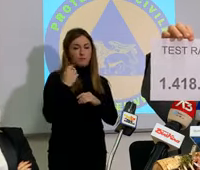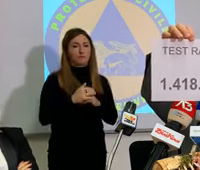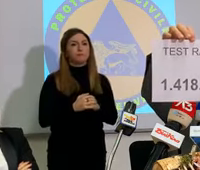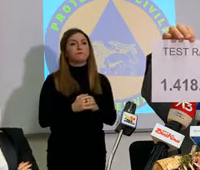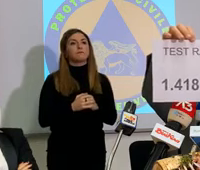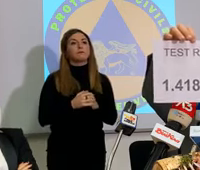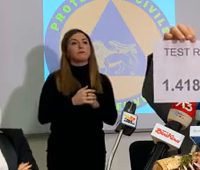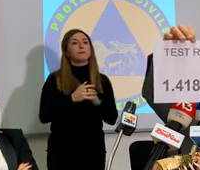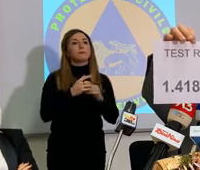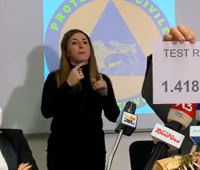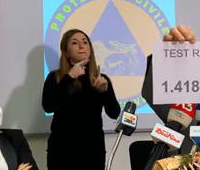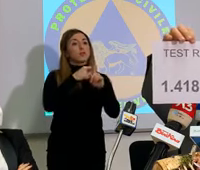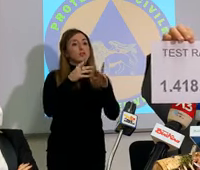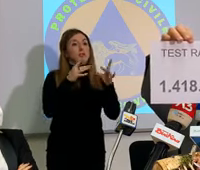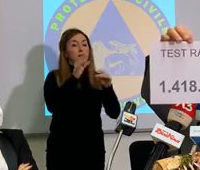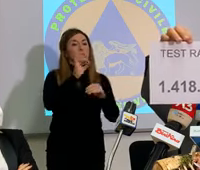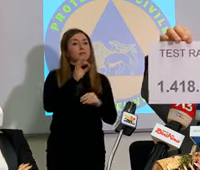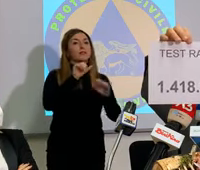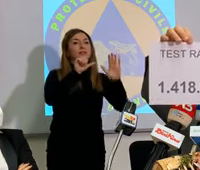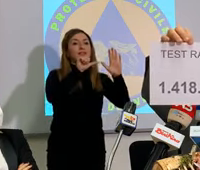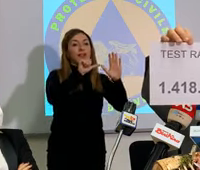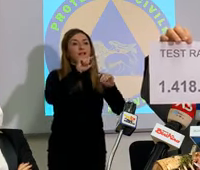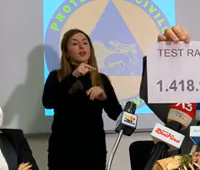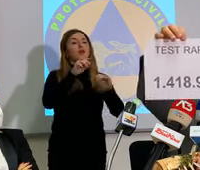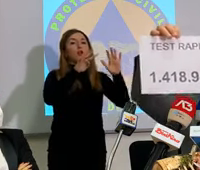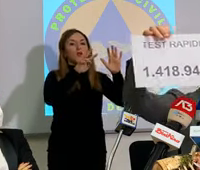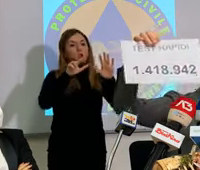positivi sui tamponi e 6,98